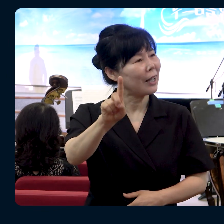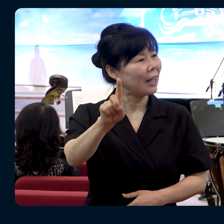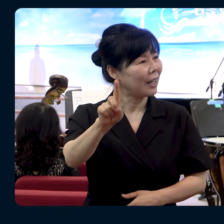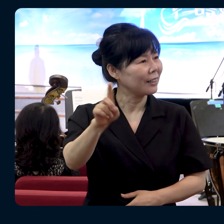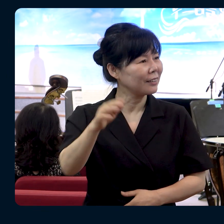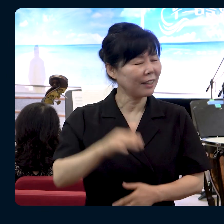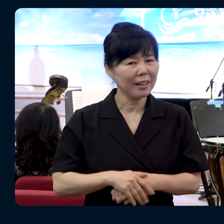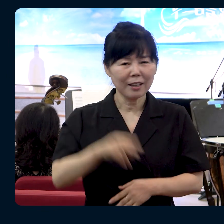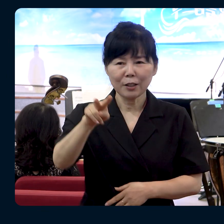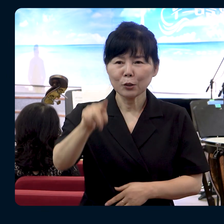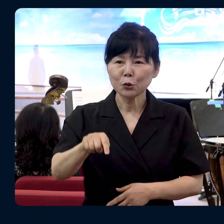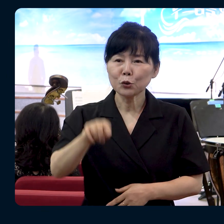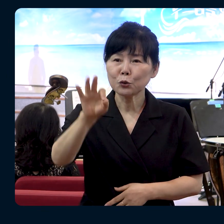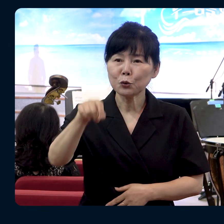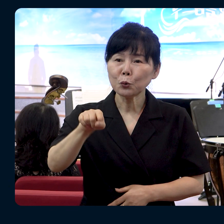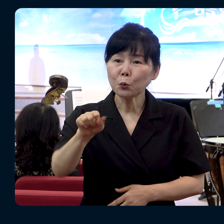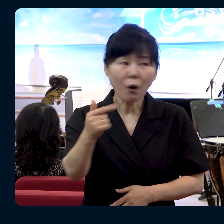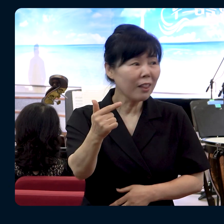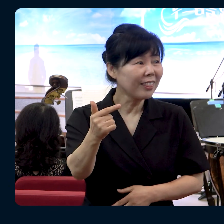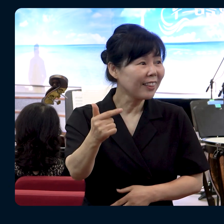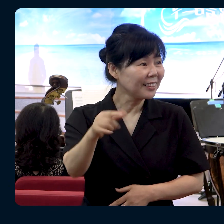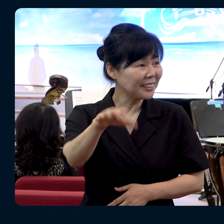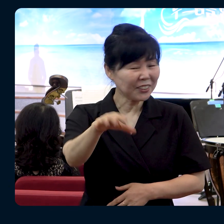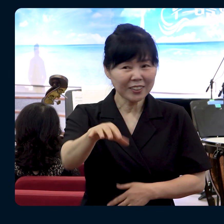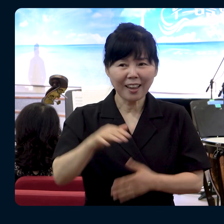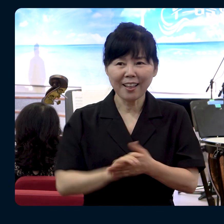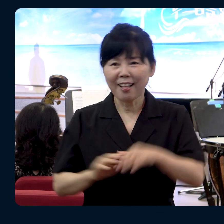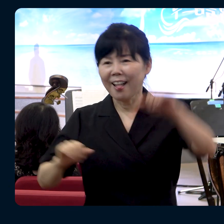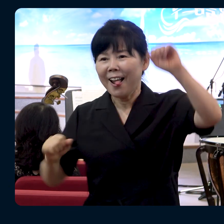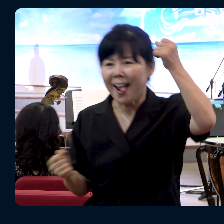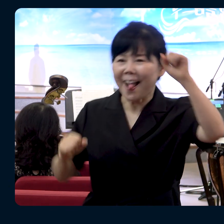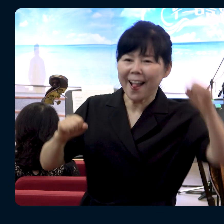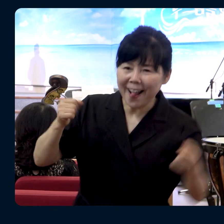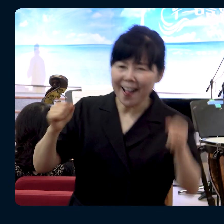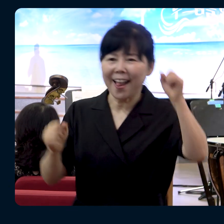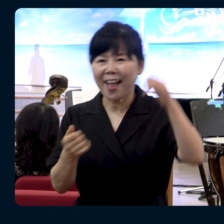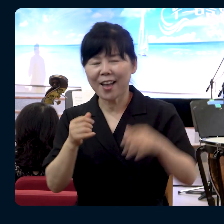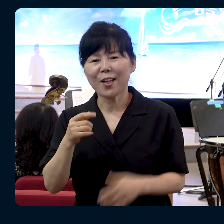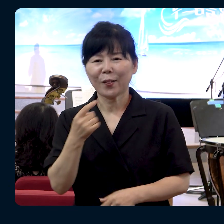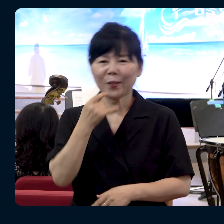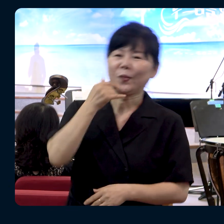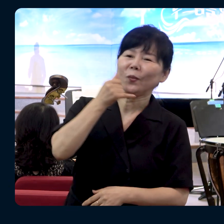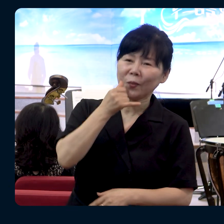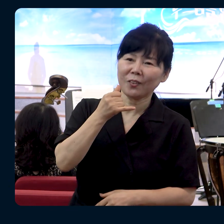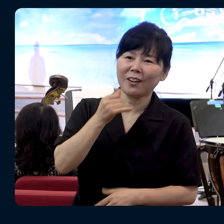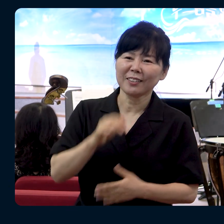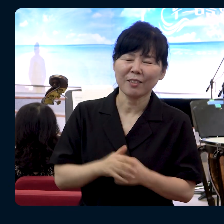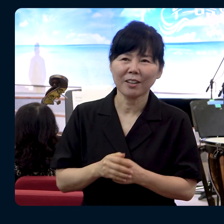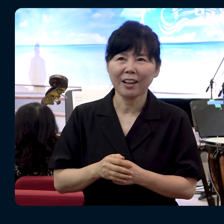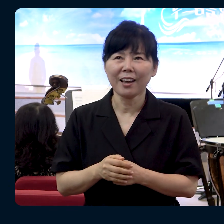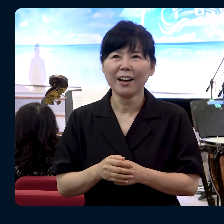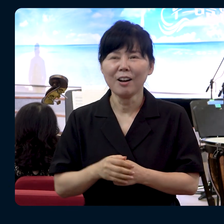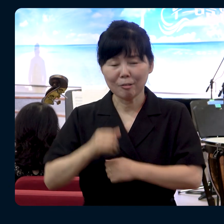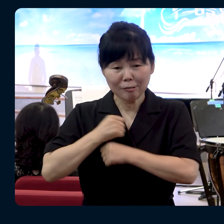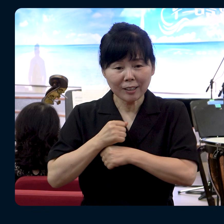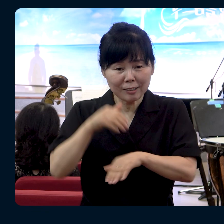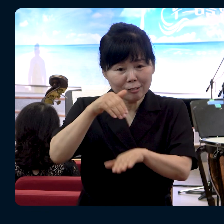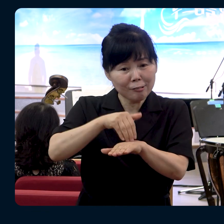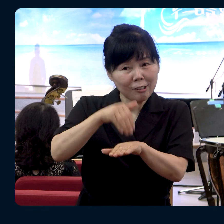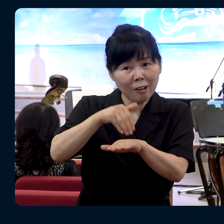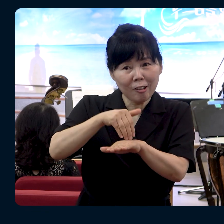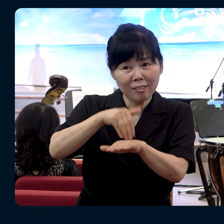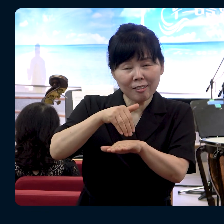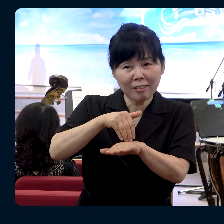나이트 클럽이 되게 많거든요. 수원에서 늘 나이트 클럽 춤을 추는, 그래서 우리가 훈련소에서 이렇게 분위기